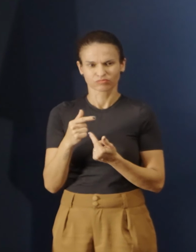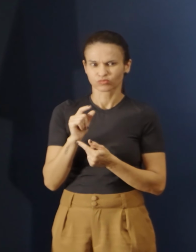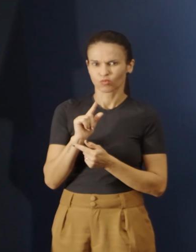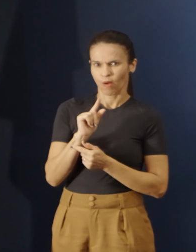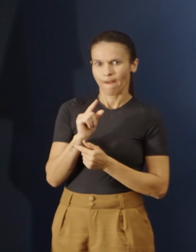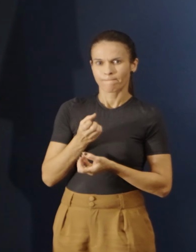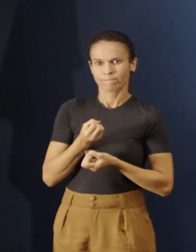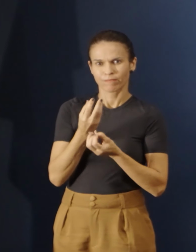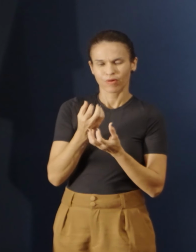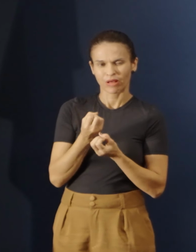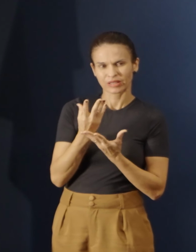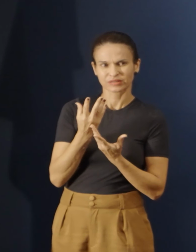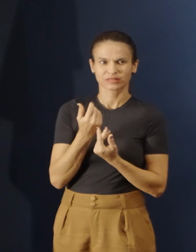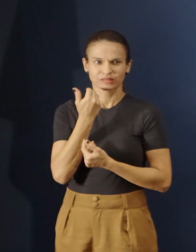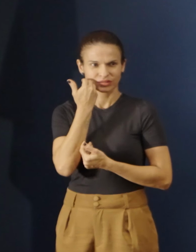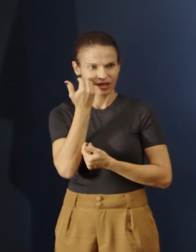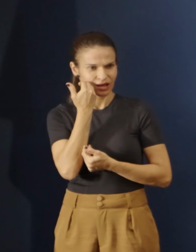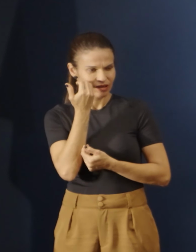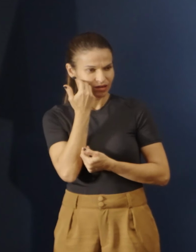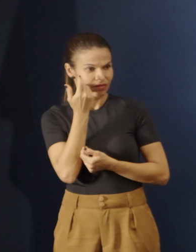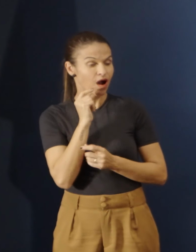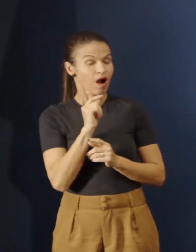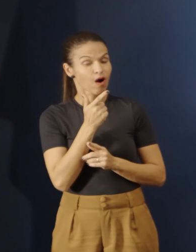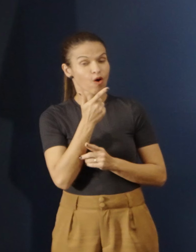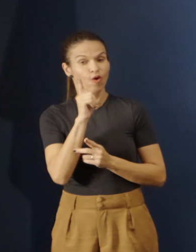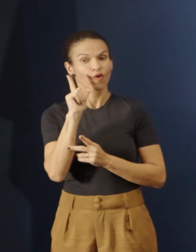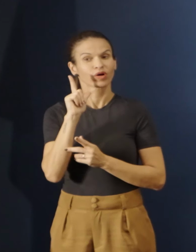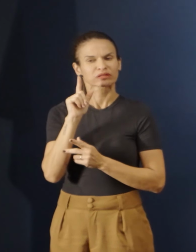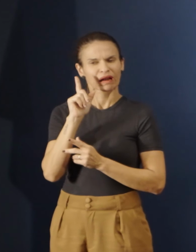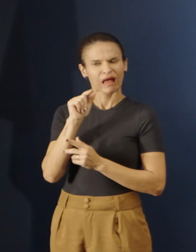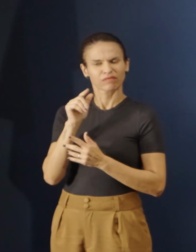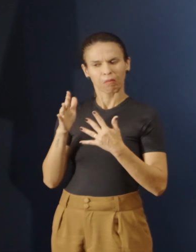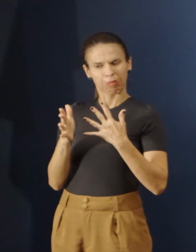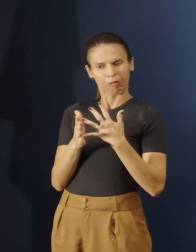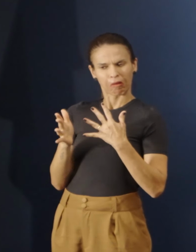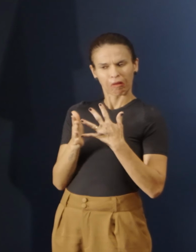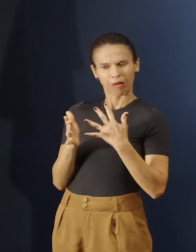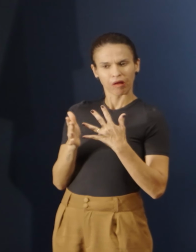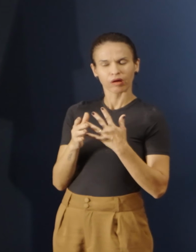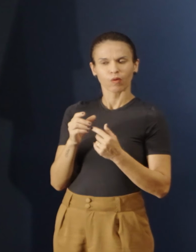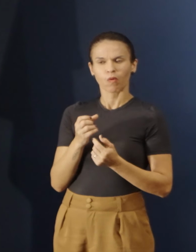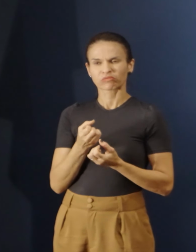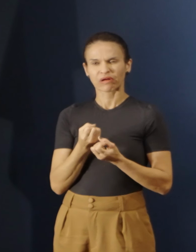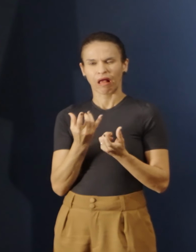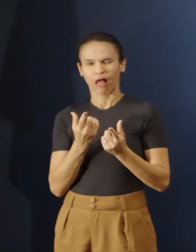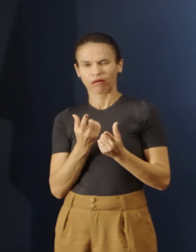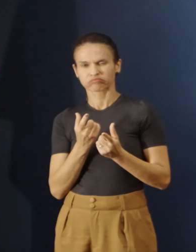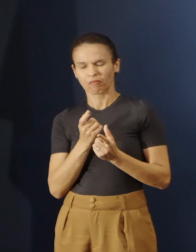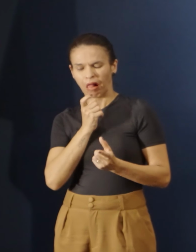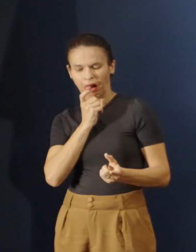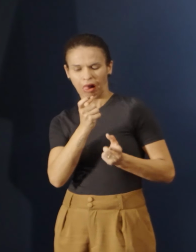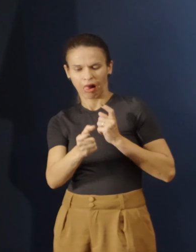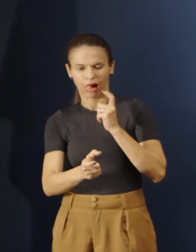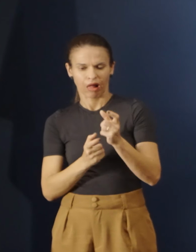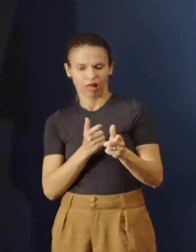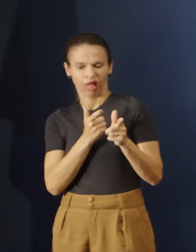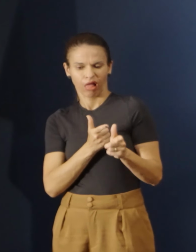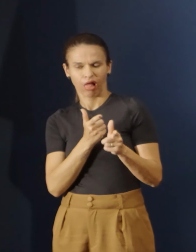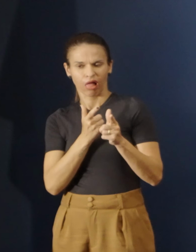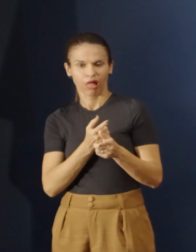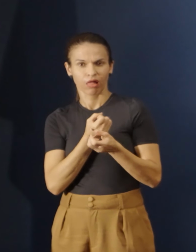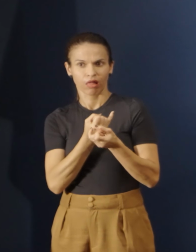a literatura clássica está cheia. E outra coisa é a poesia pornográfica, com todos os palavrões e apelidos que as coisas